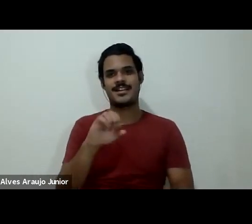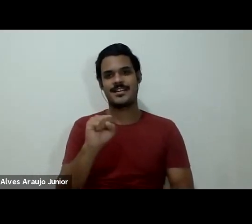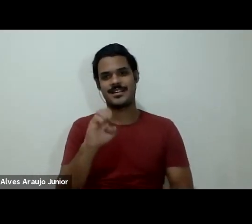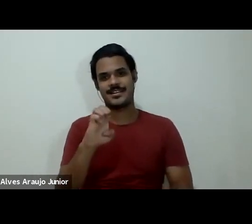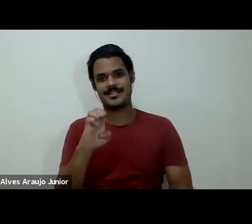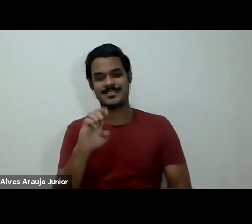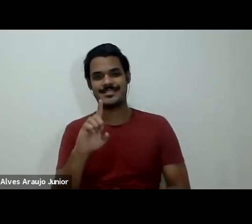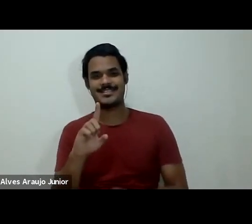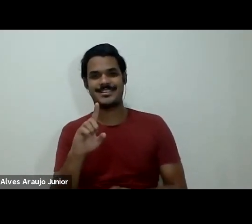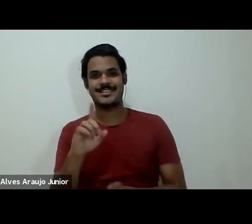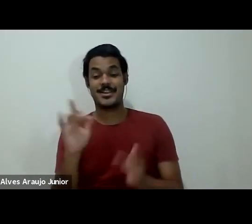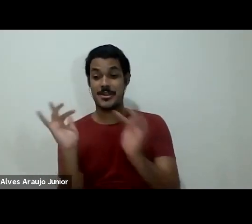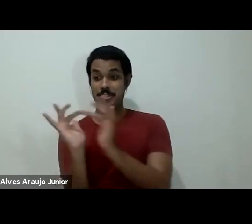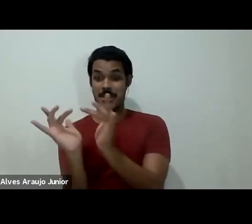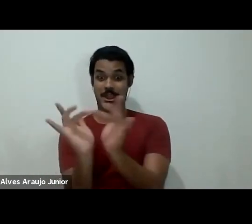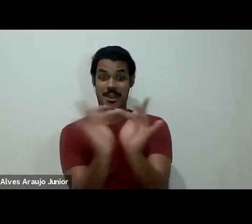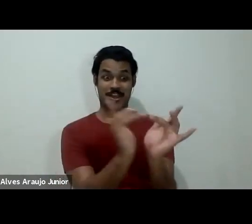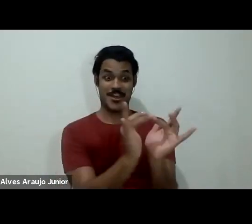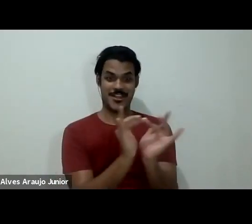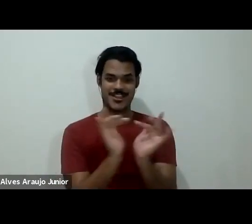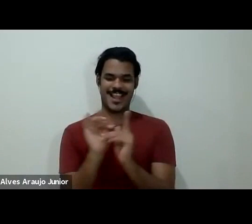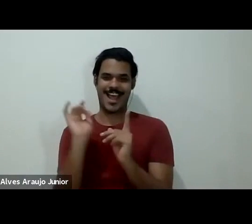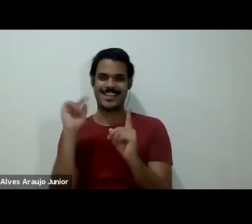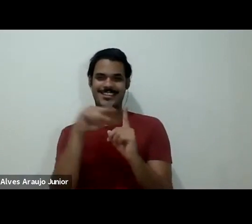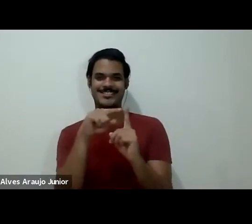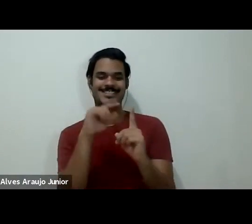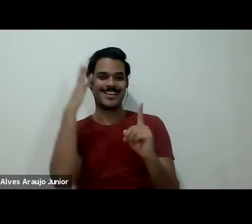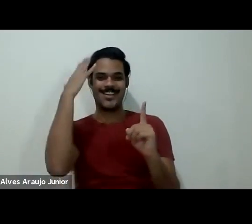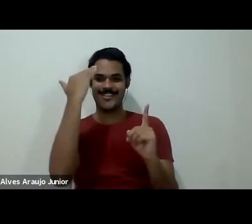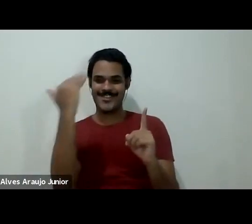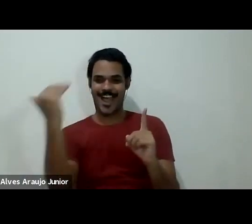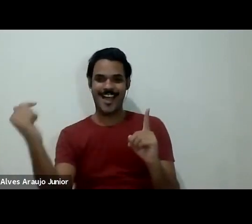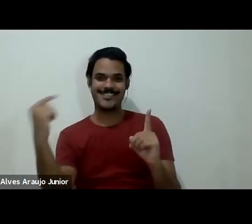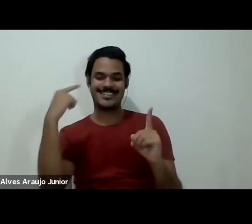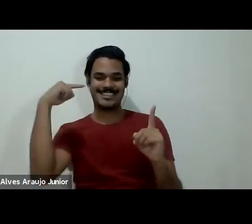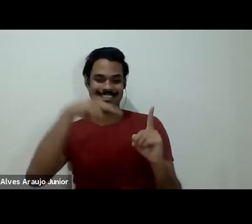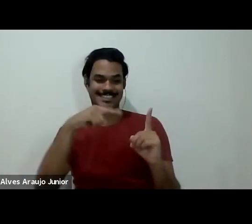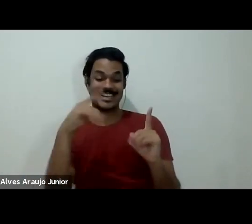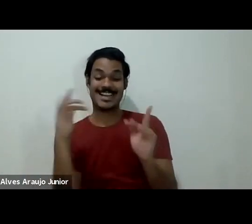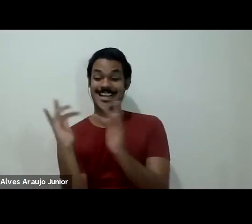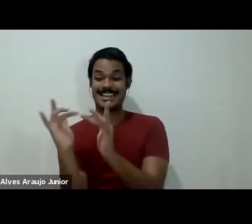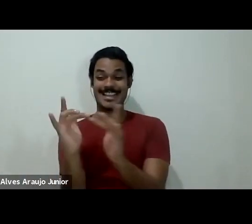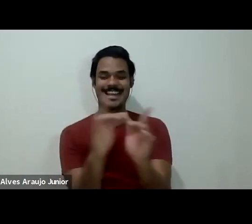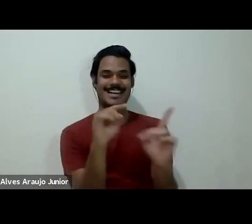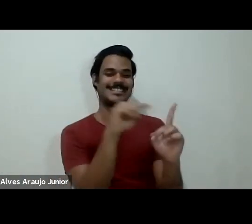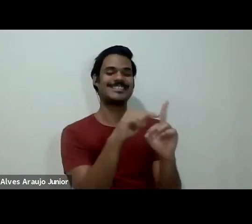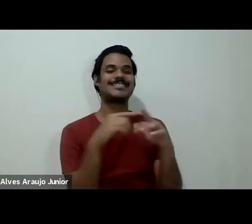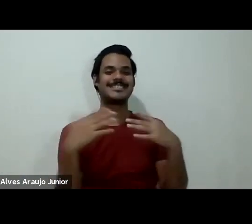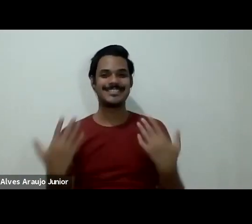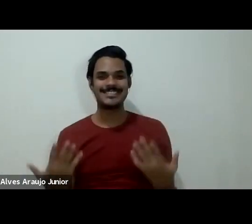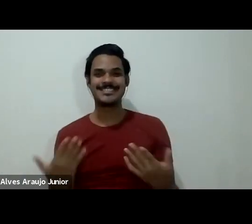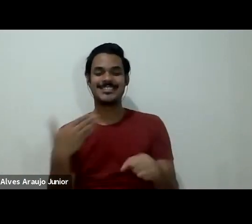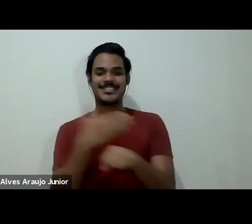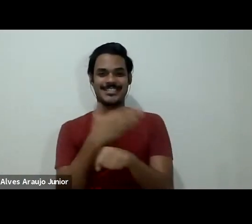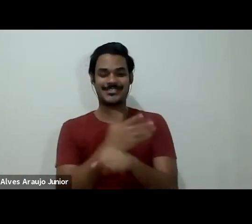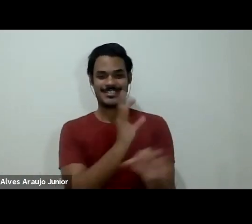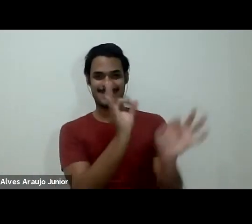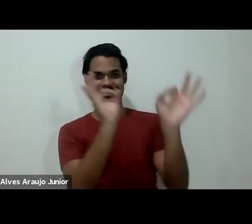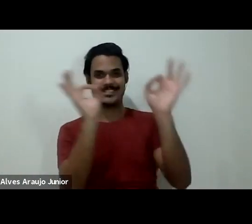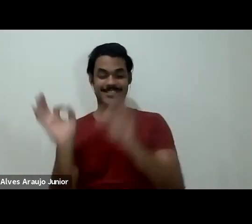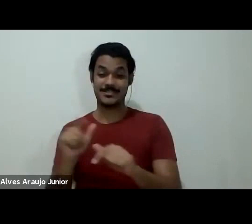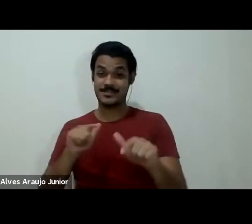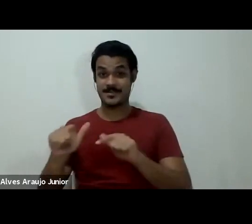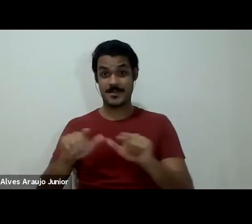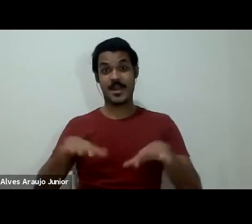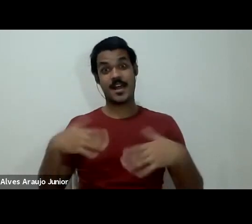em contato com seus fãs, não é, professora? Já está aqui no chat conversando com as pessoas que vieram prestigiar o trabalho,